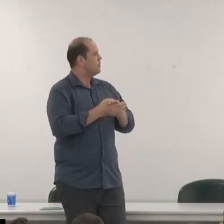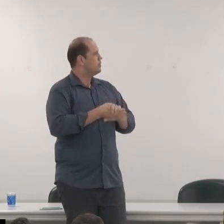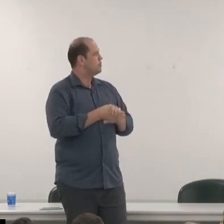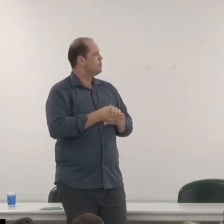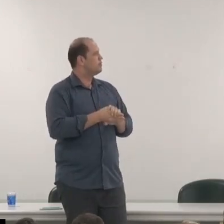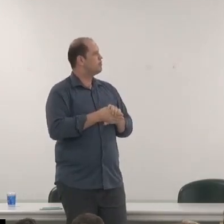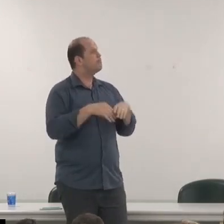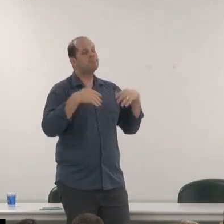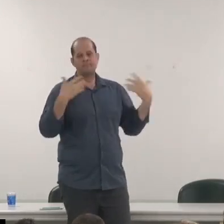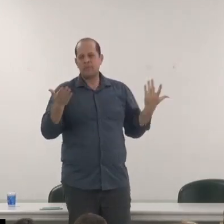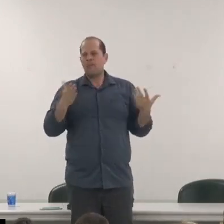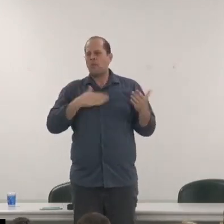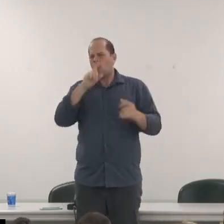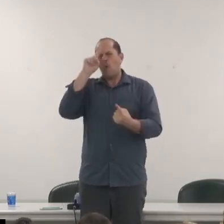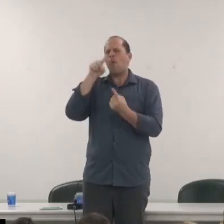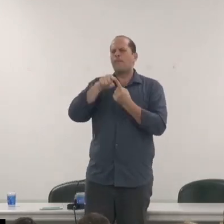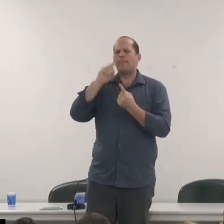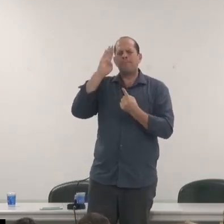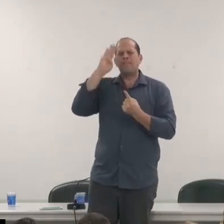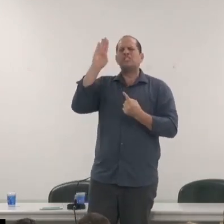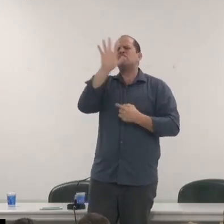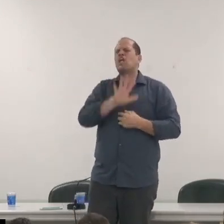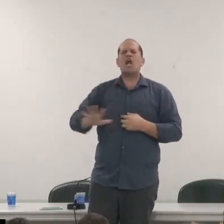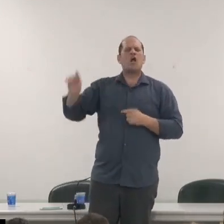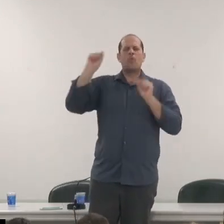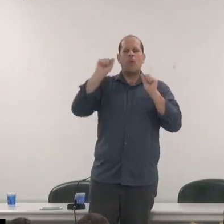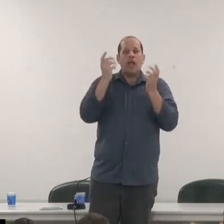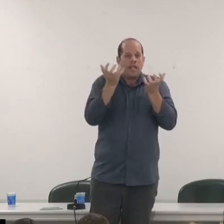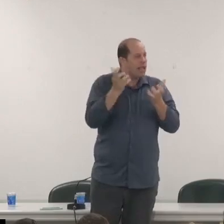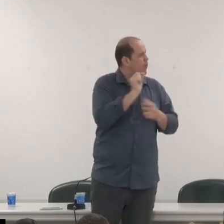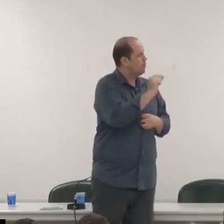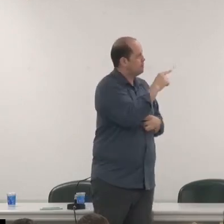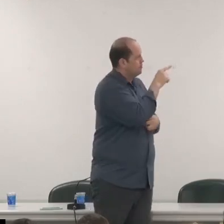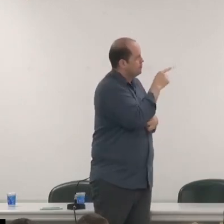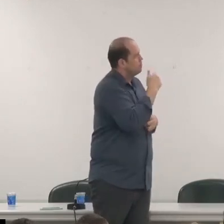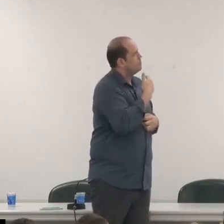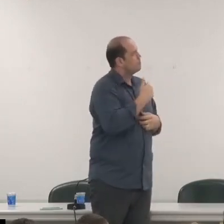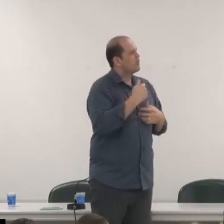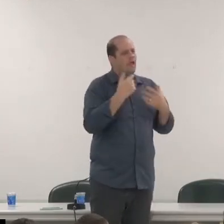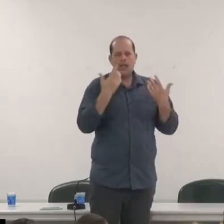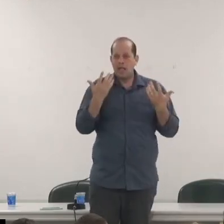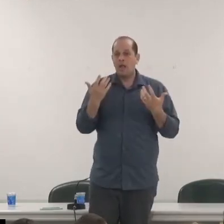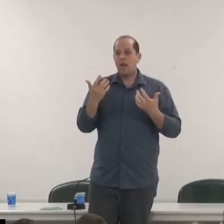não quer dizer que seja a única possibilidade de empréstimos linguísticos. Então,